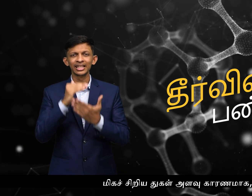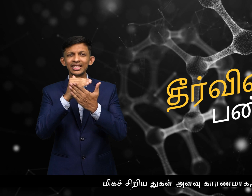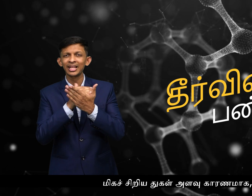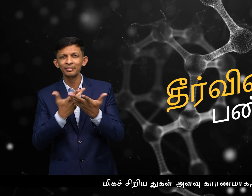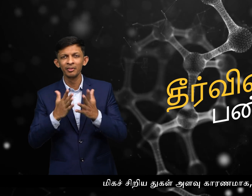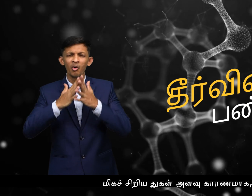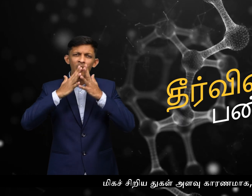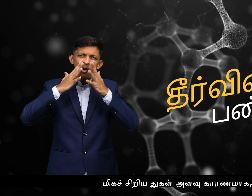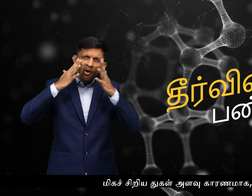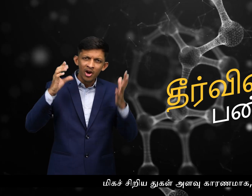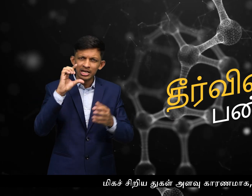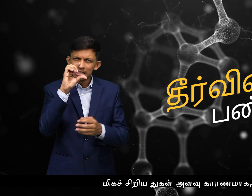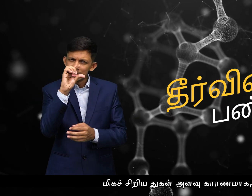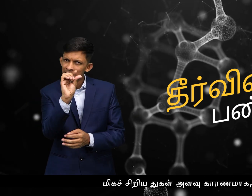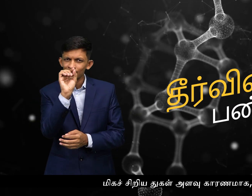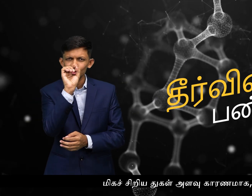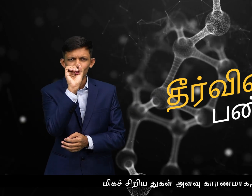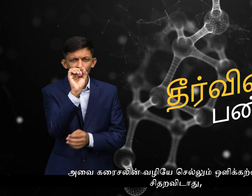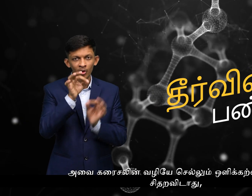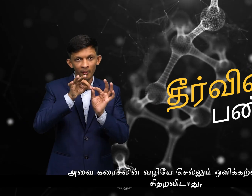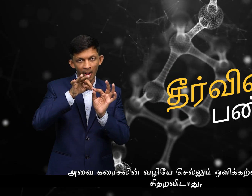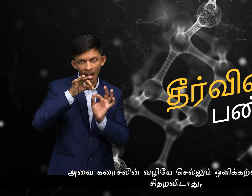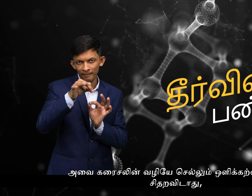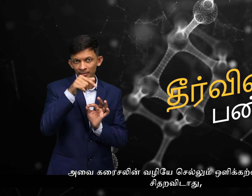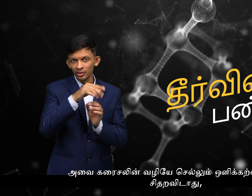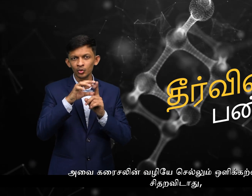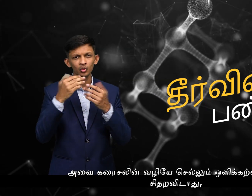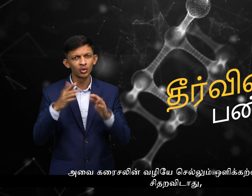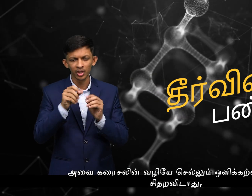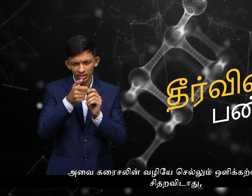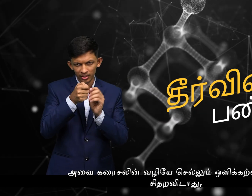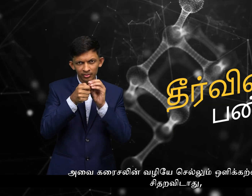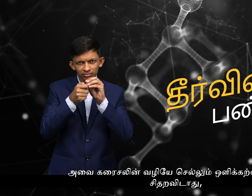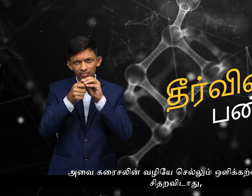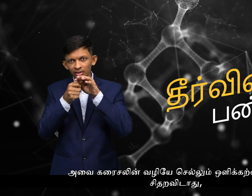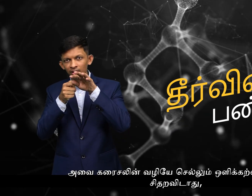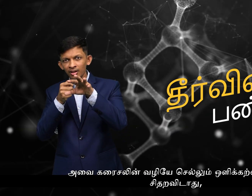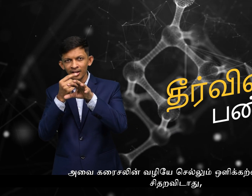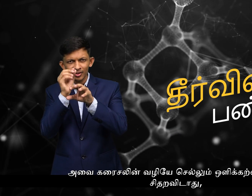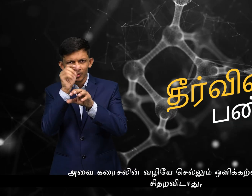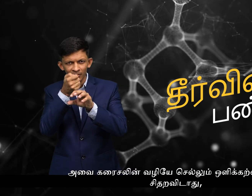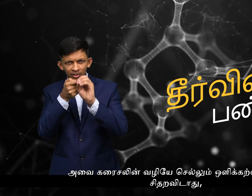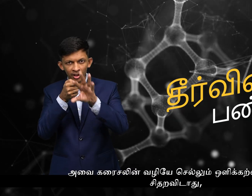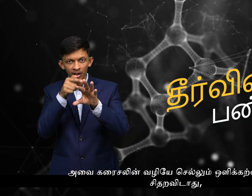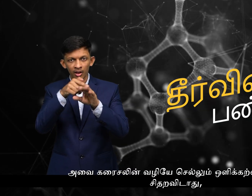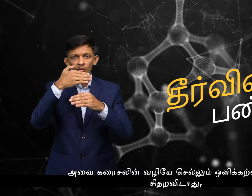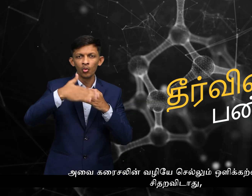மிக சிறிய துகள் அளவு காரணமாக அவை கரைசலின் வழியே செல்லும் ஒளிக்காற்றை சிதறவிடாது.